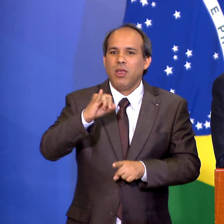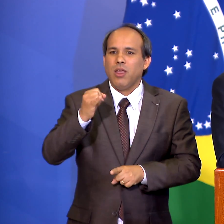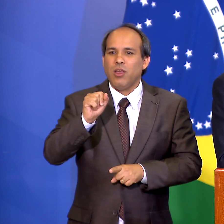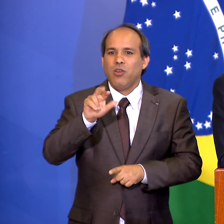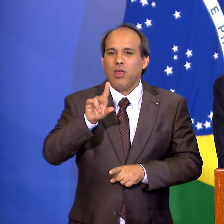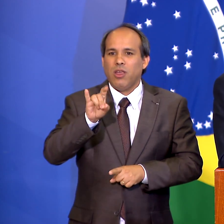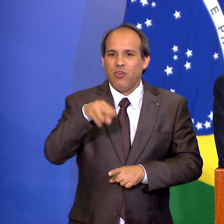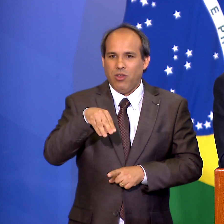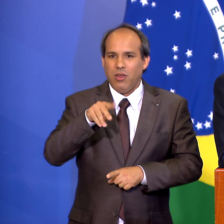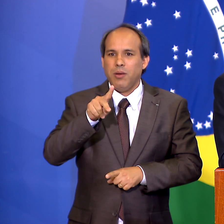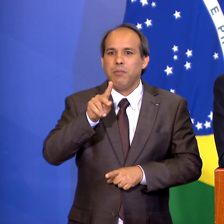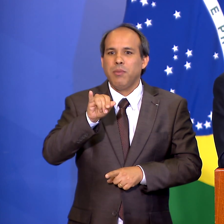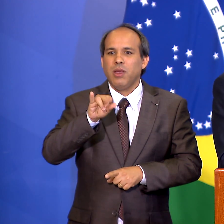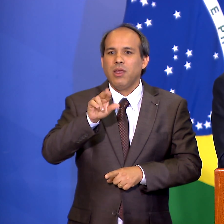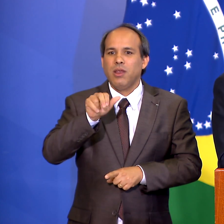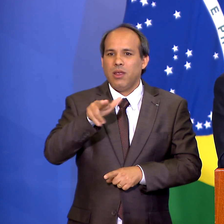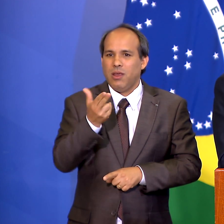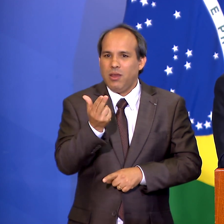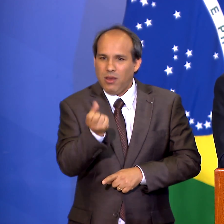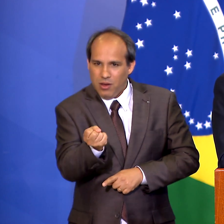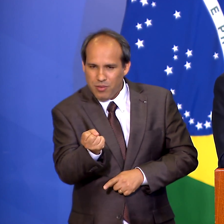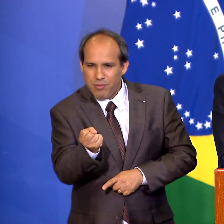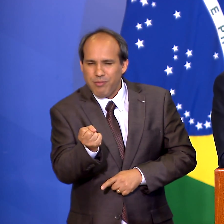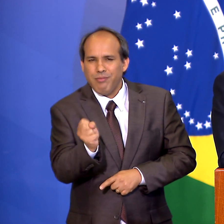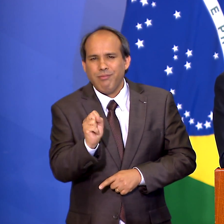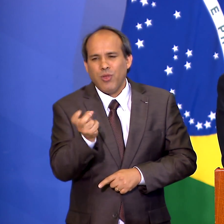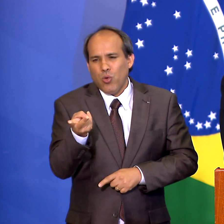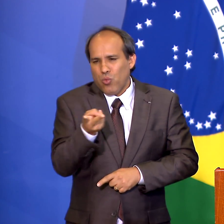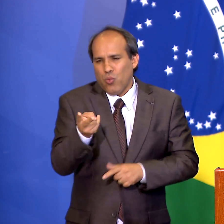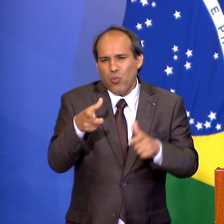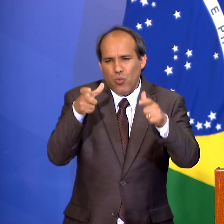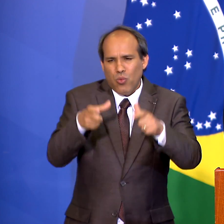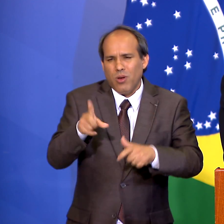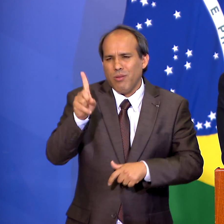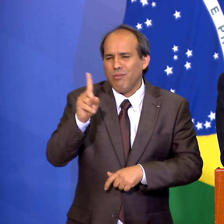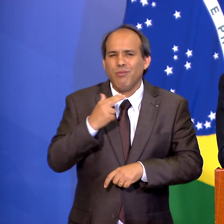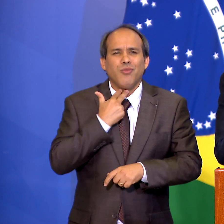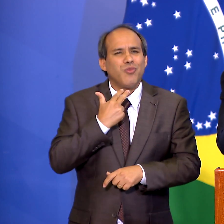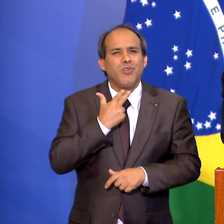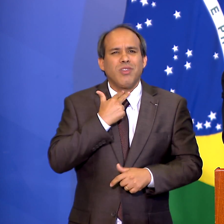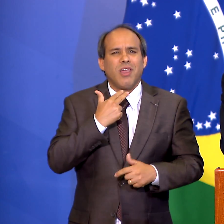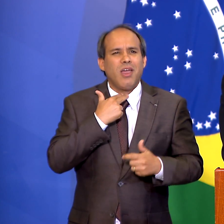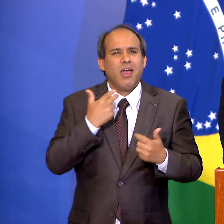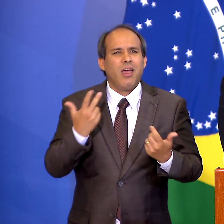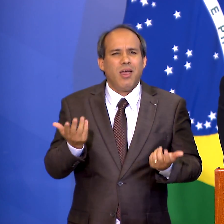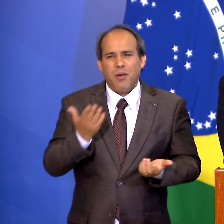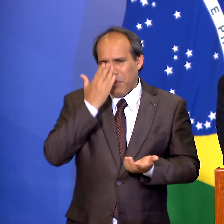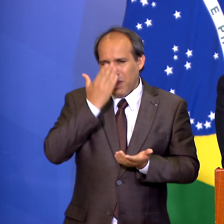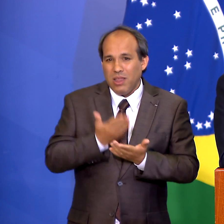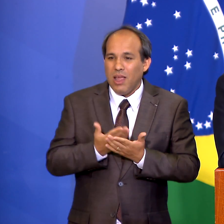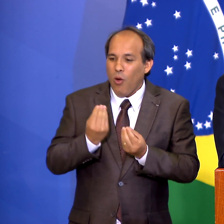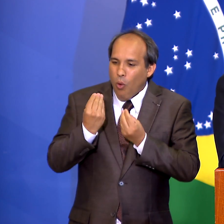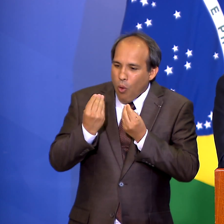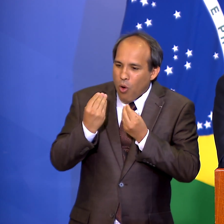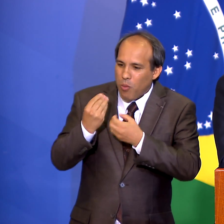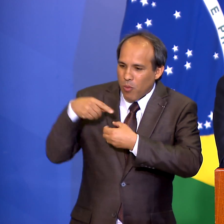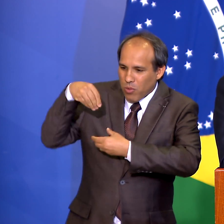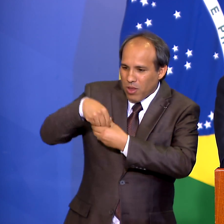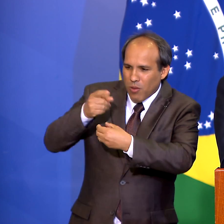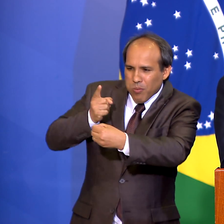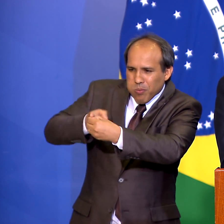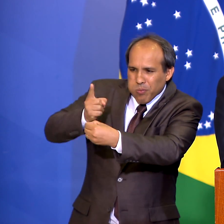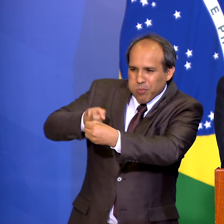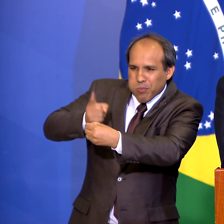Piranhas. Algo realmente inacreditável lá no interior do Rio Grande do